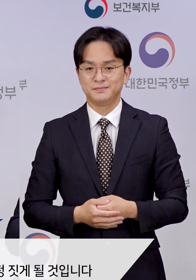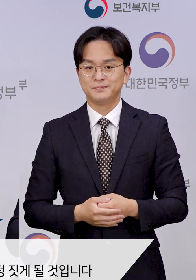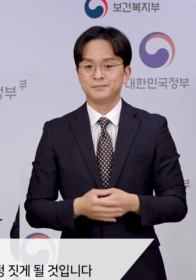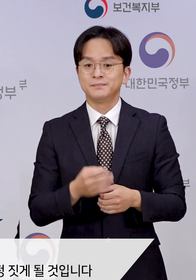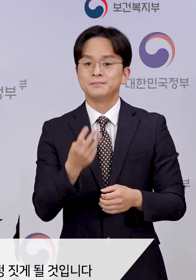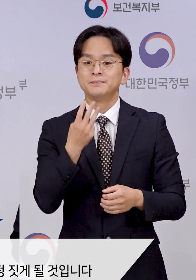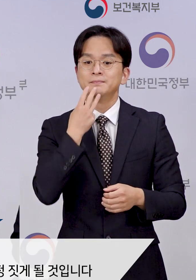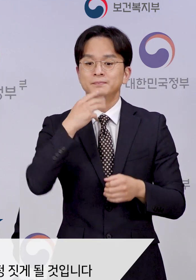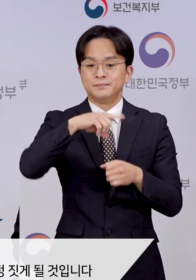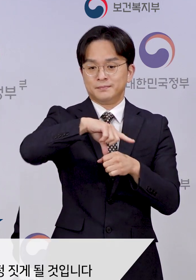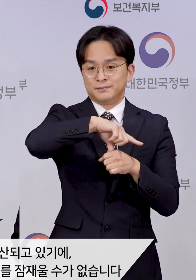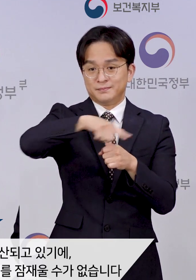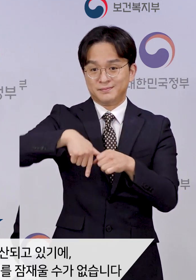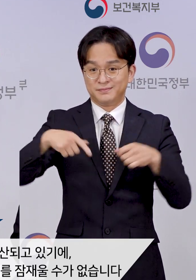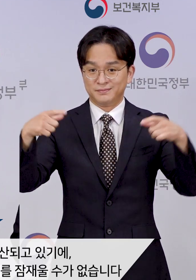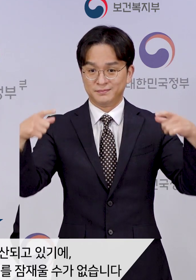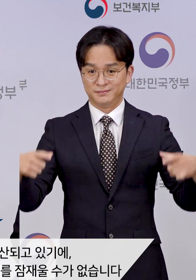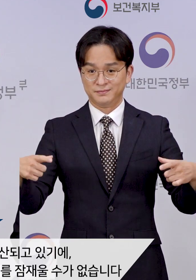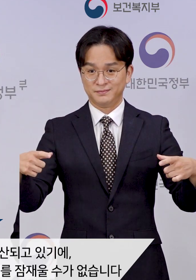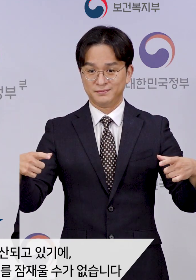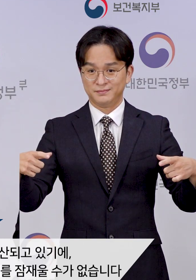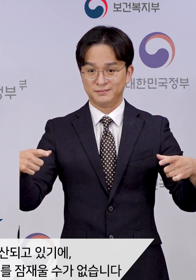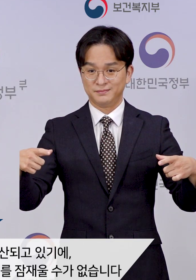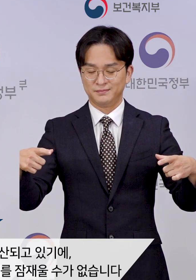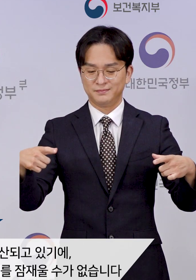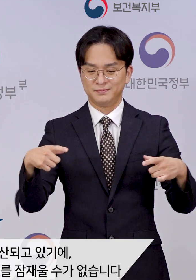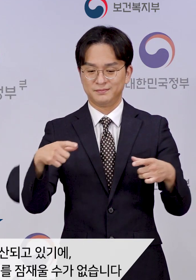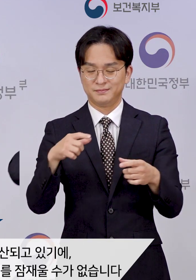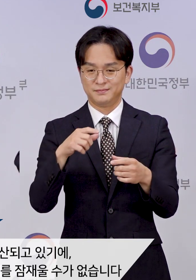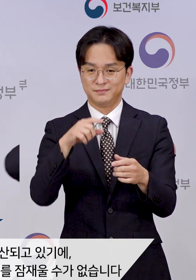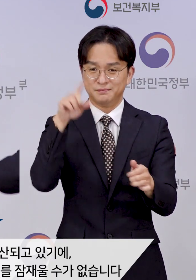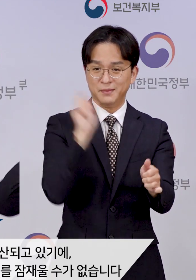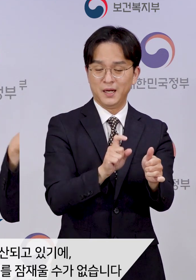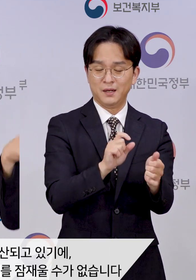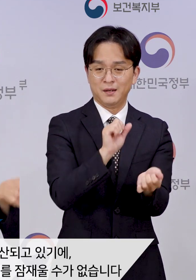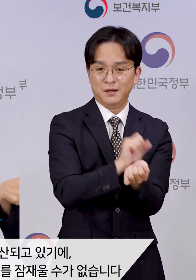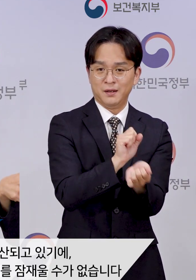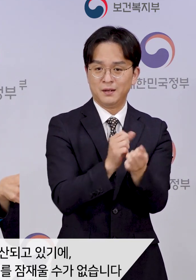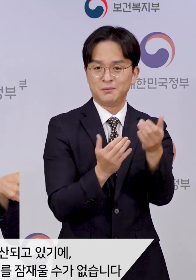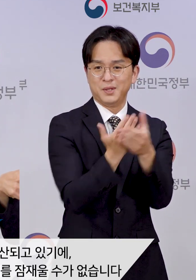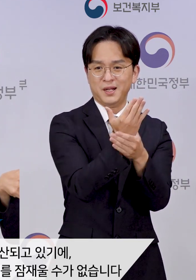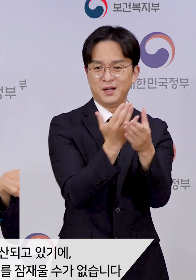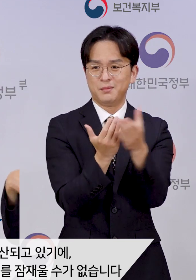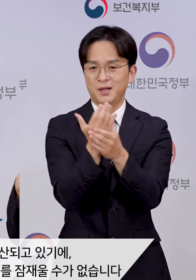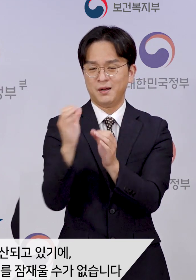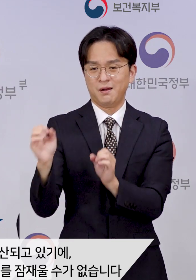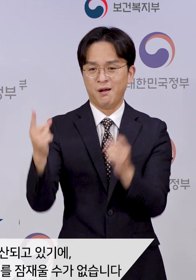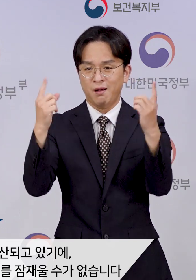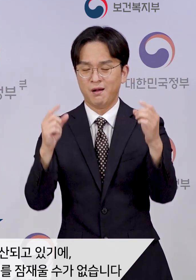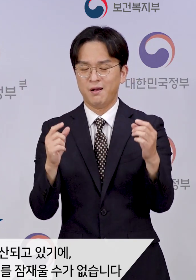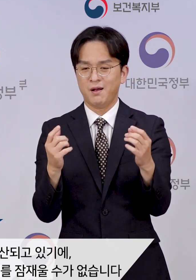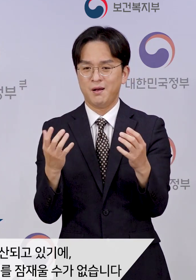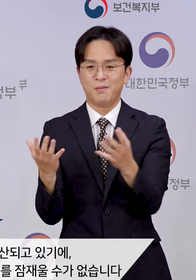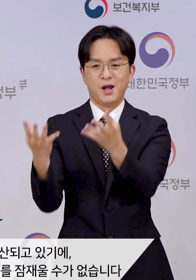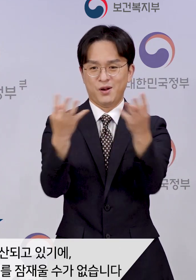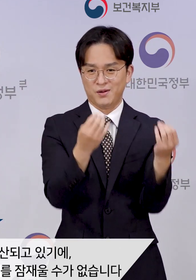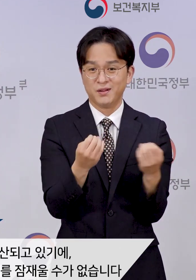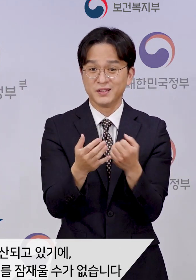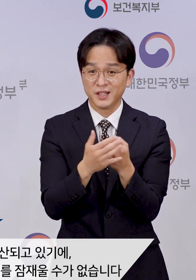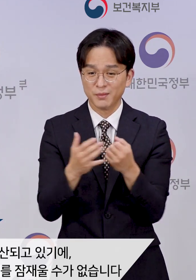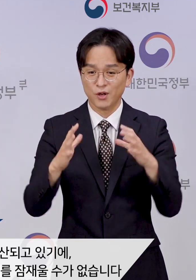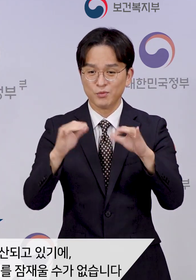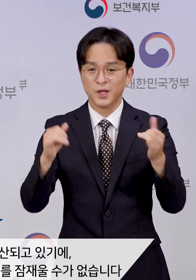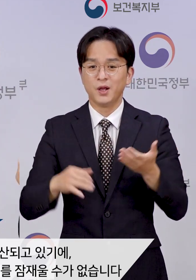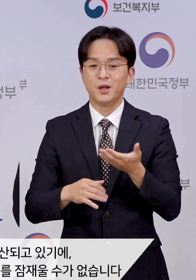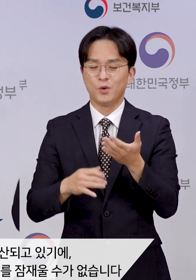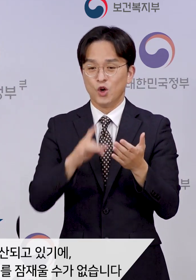것입니다. 특히 수도권 지역사회 전반에서 동시다발적인 감염이 확산되고 있기에